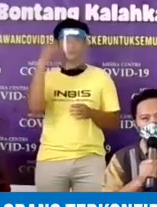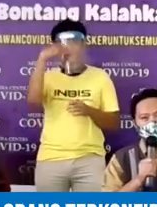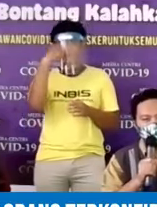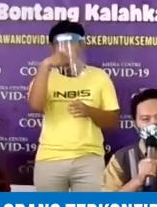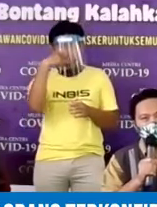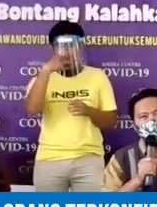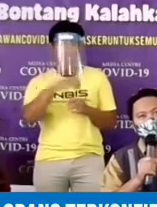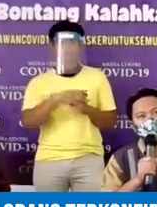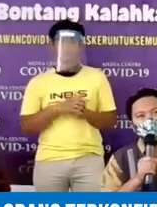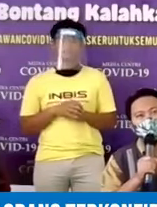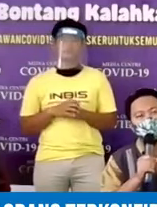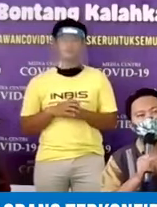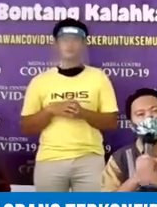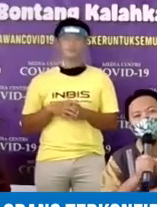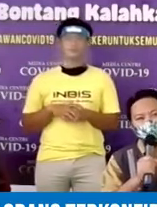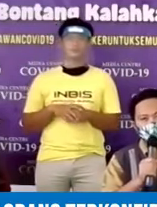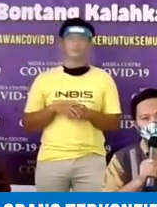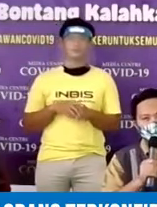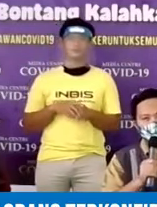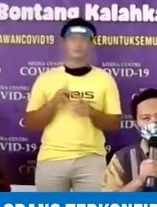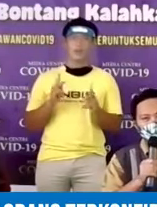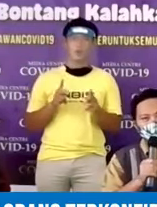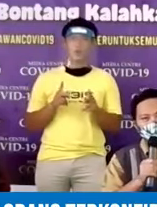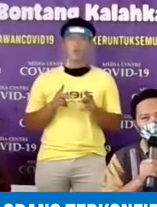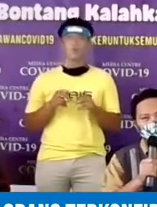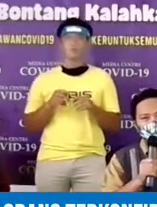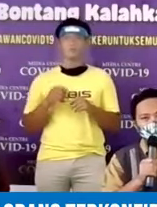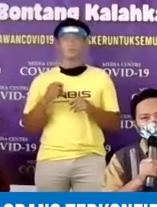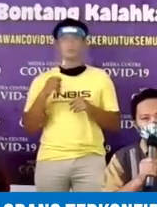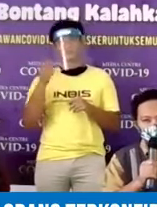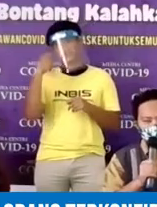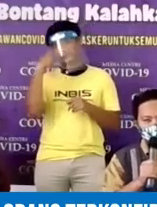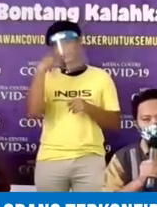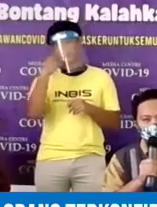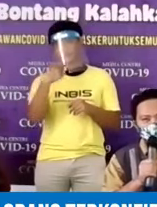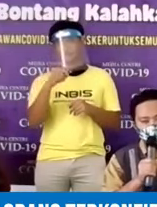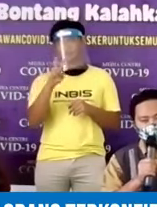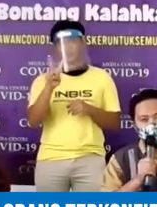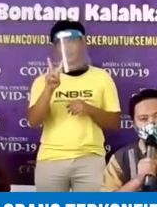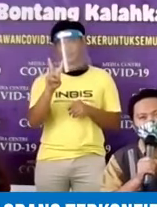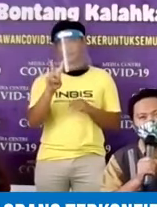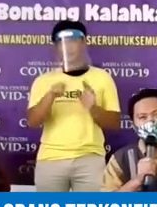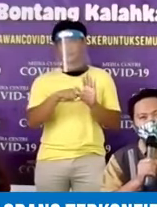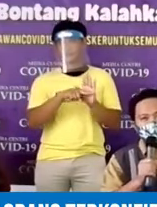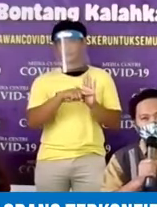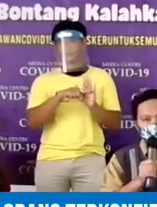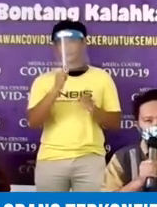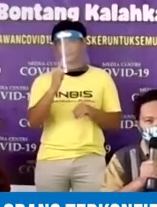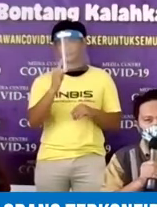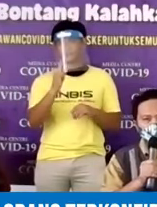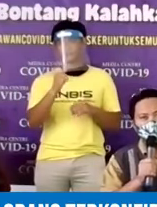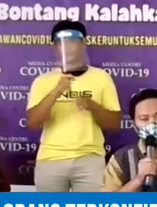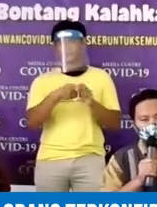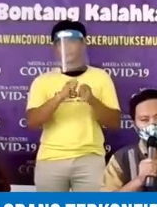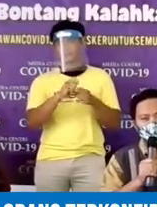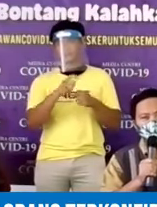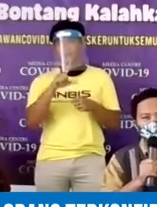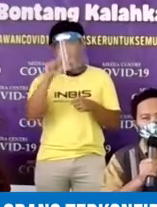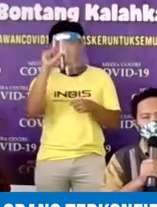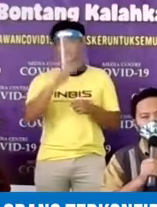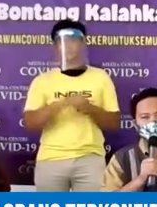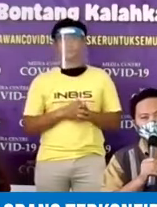bergejala diapositif tetap lagi melanjutkan kembali sampai nanti valentin malah beda yang tadi disampaikan antara yang tidak berguna dan